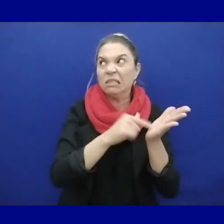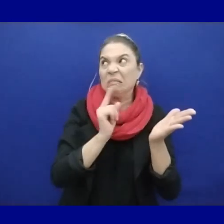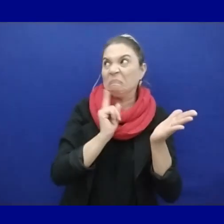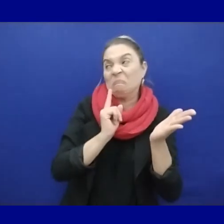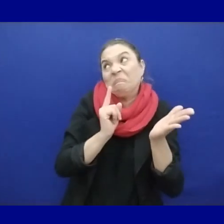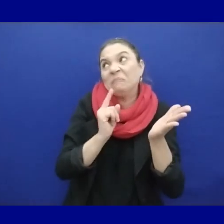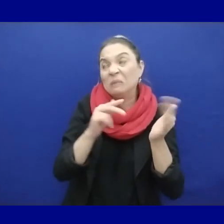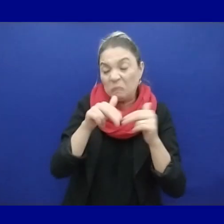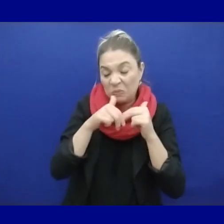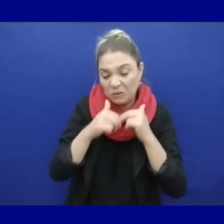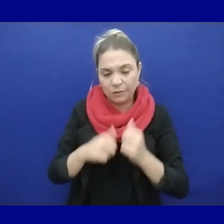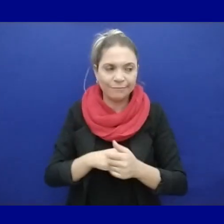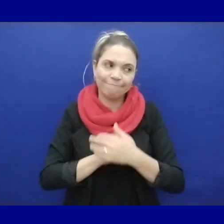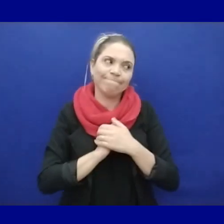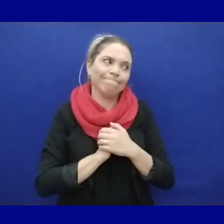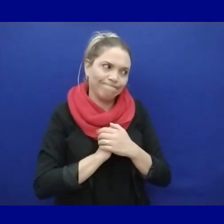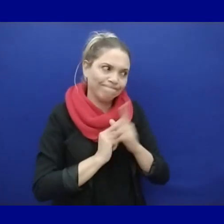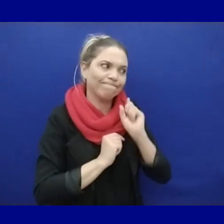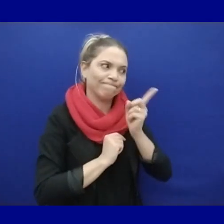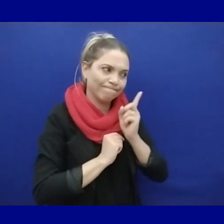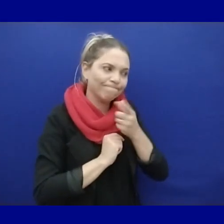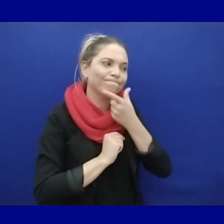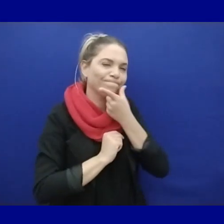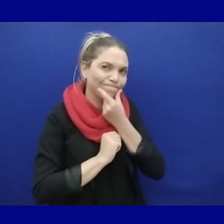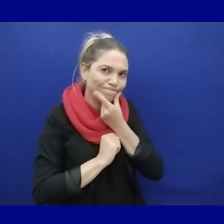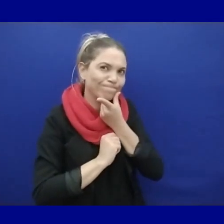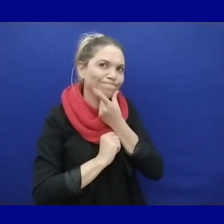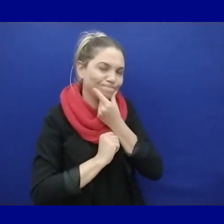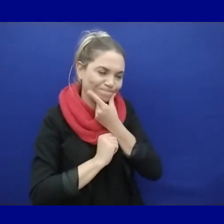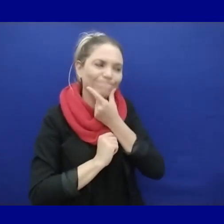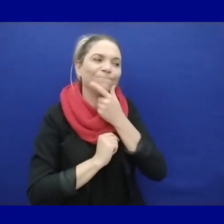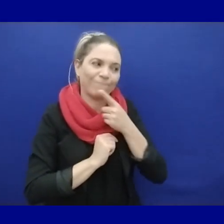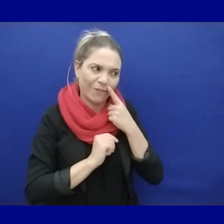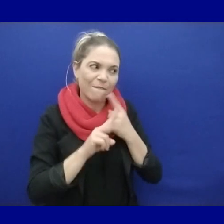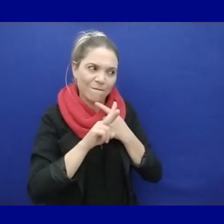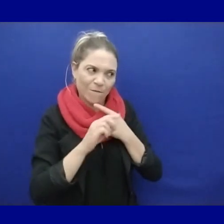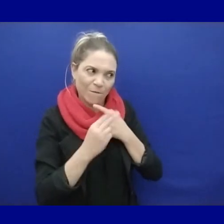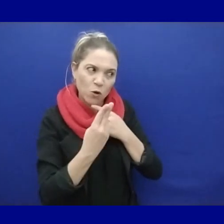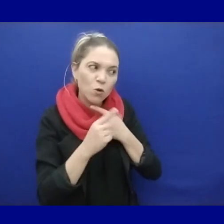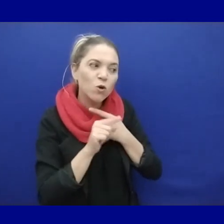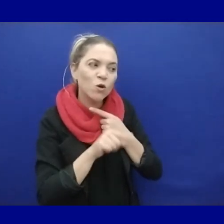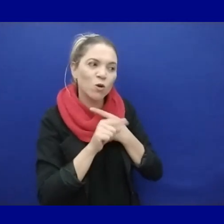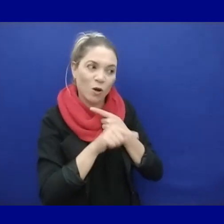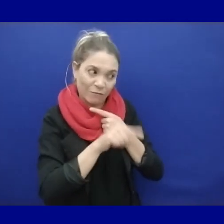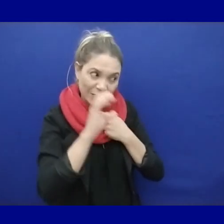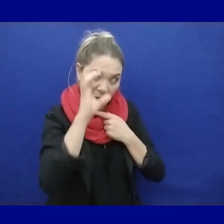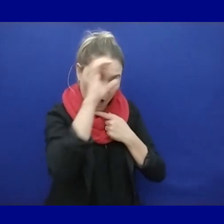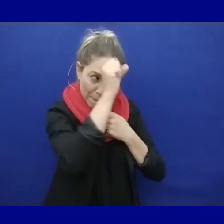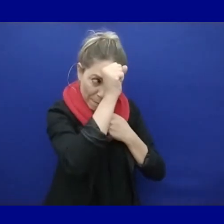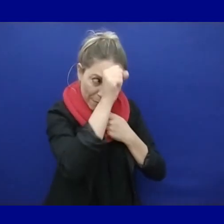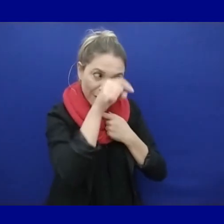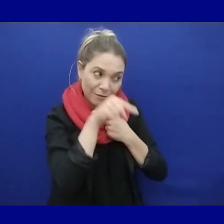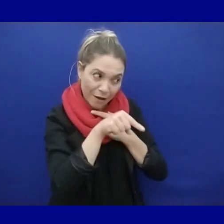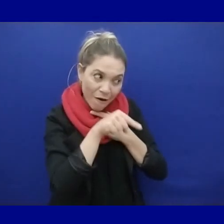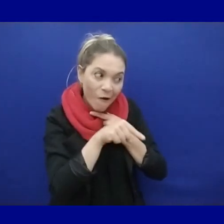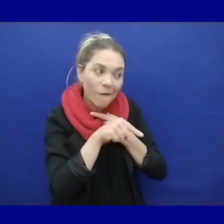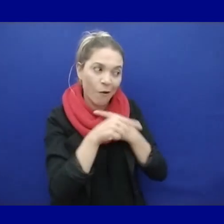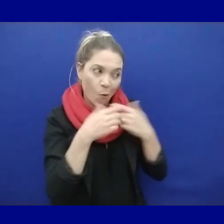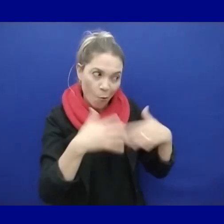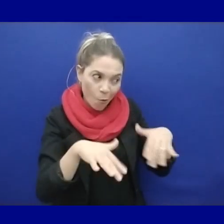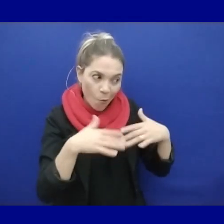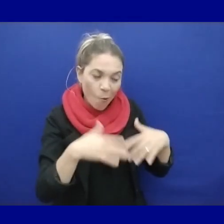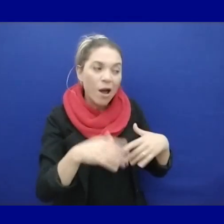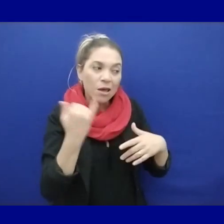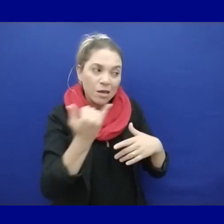mapa. A resposta que ele ouviu da pessoa a quem pediu informação foi: você aprendeu da forma mais